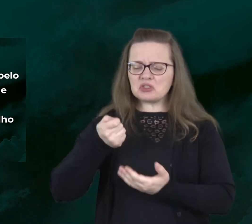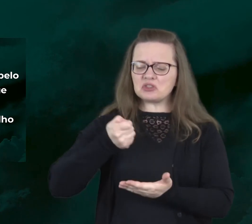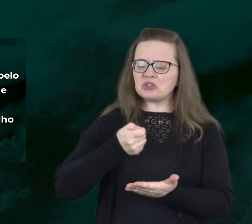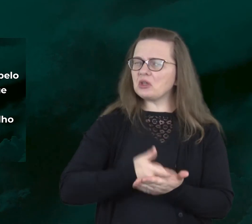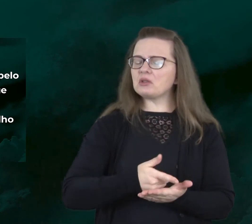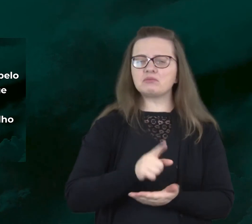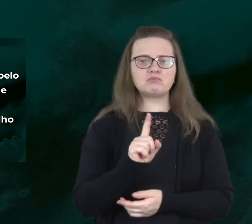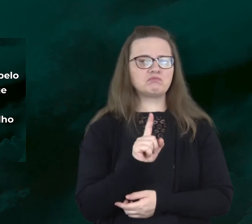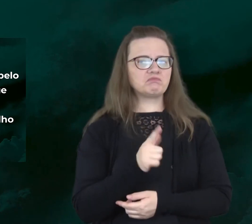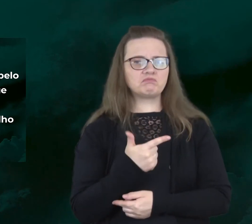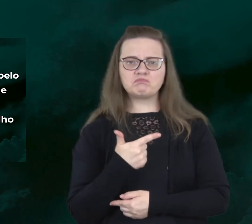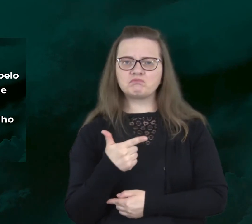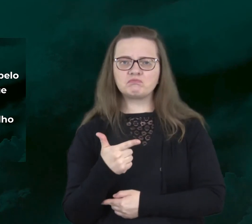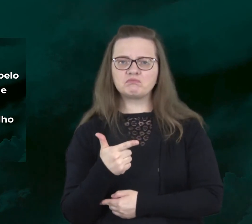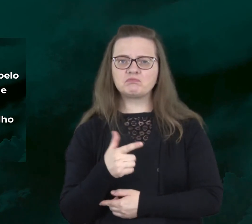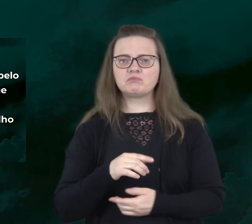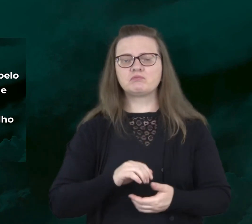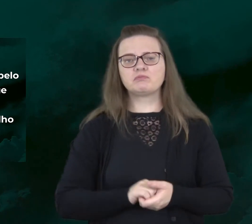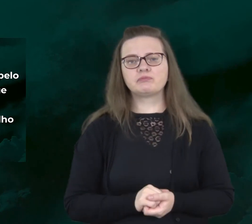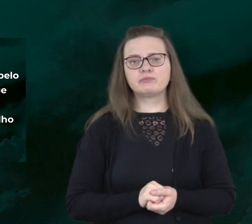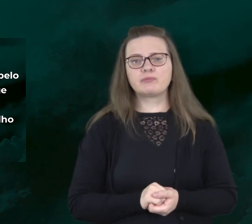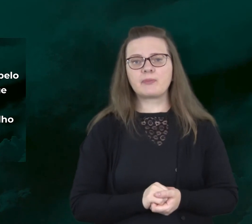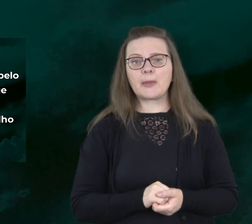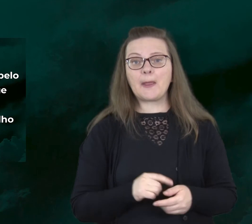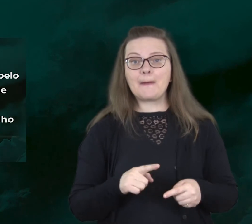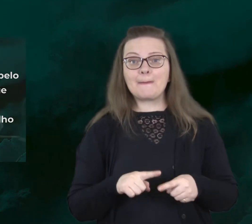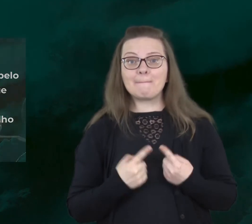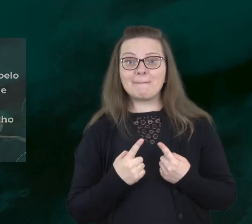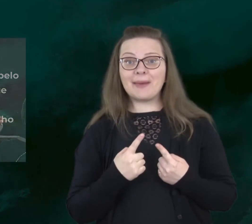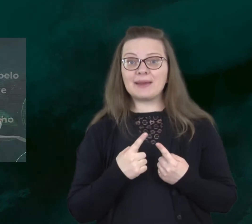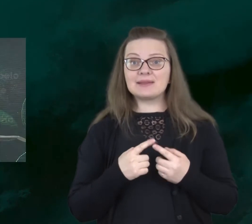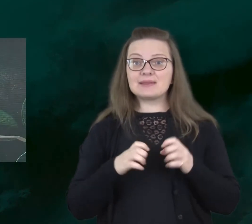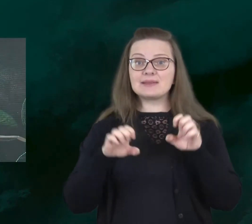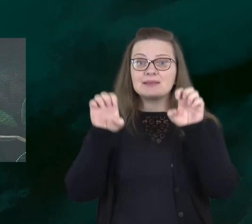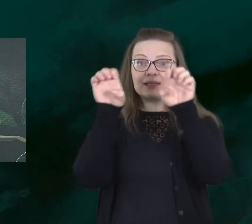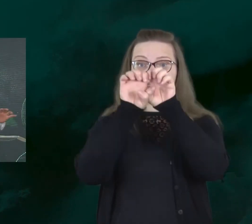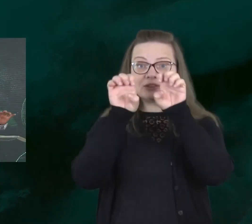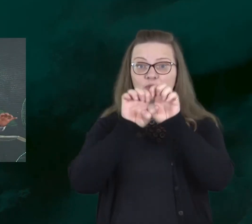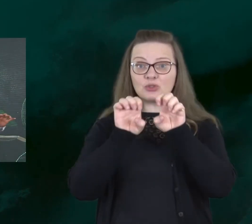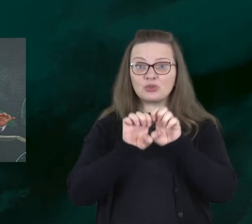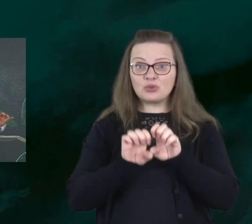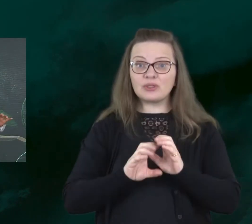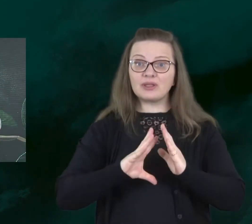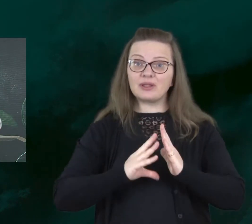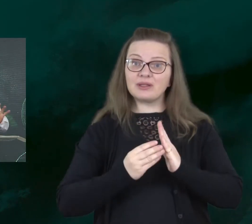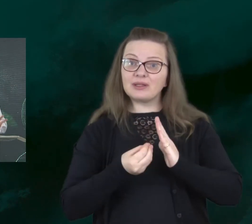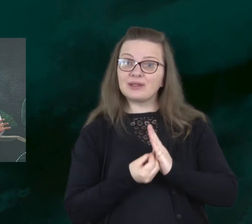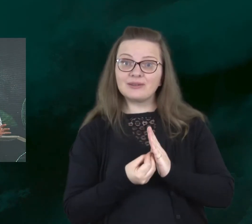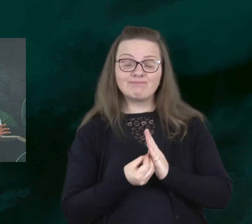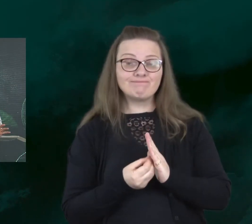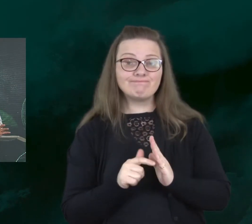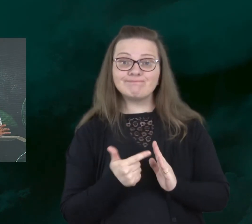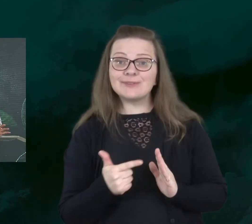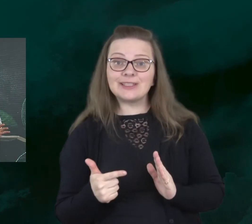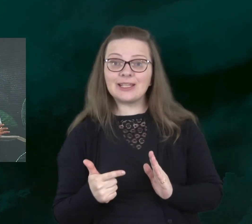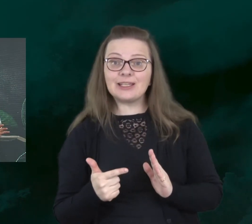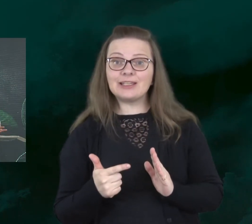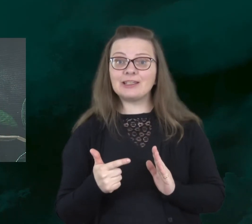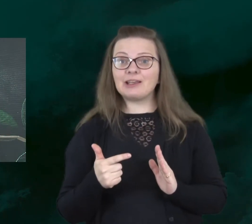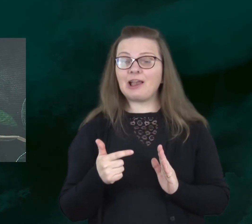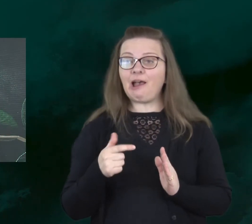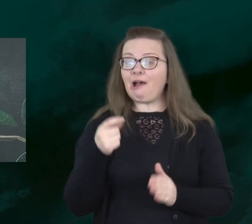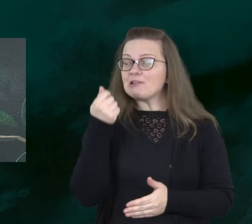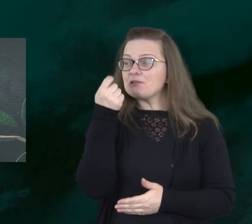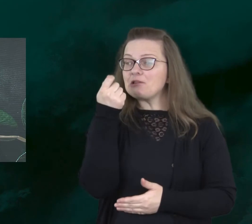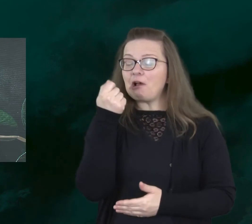mas na vida de Deus, na estrutura da vida cristã, na estrutura da vida da igreja, não há isso, né?